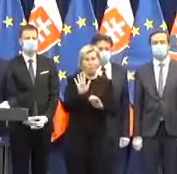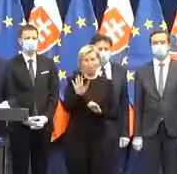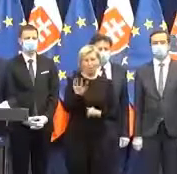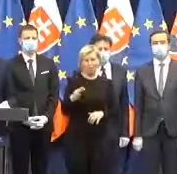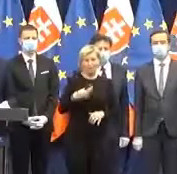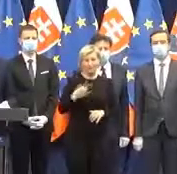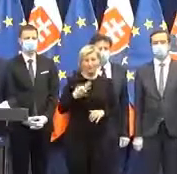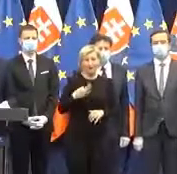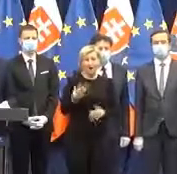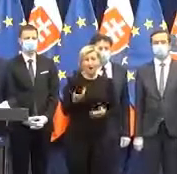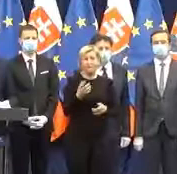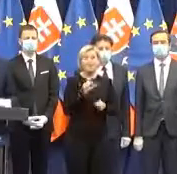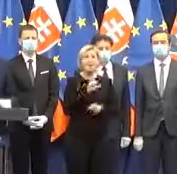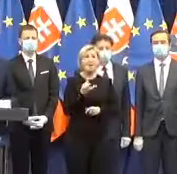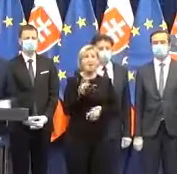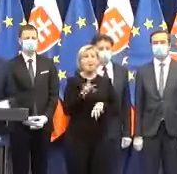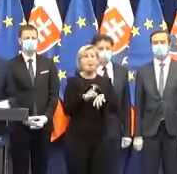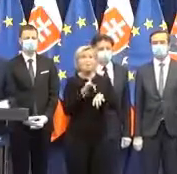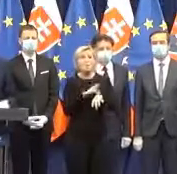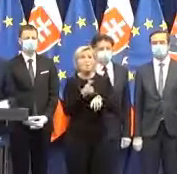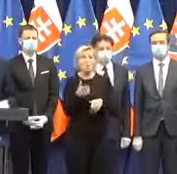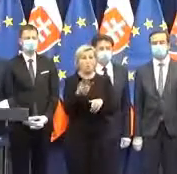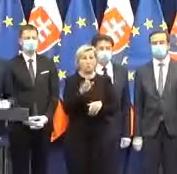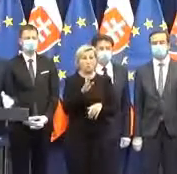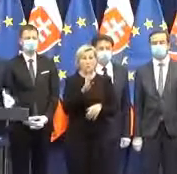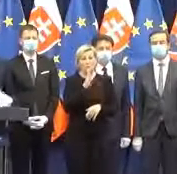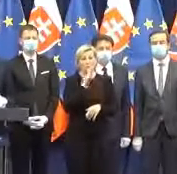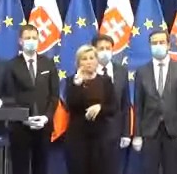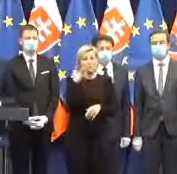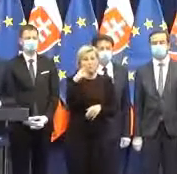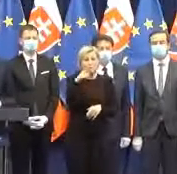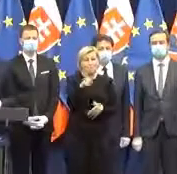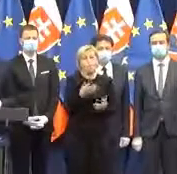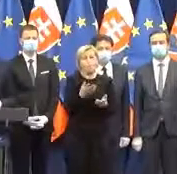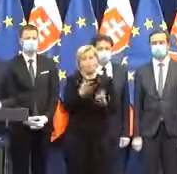dobré, aby zostali doma, ako im dokážu pomôcť. Ale teda